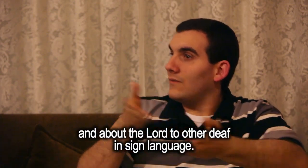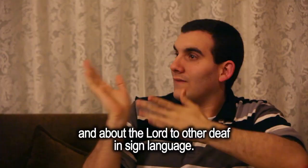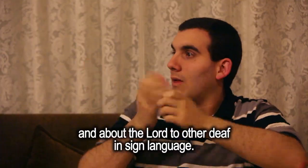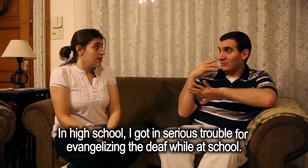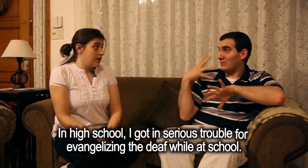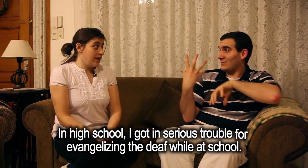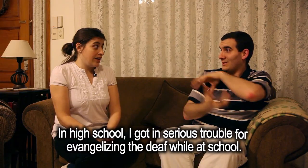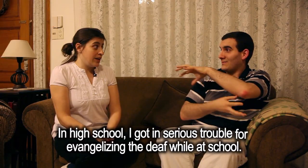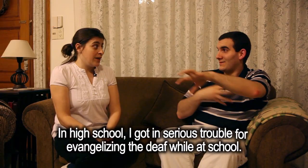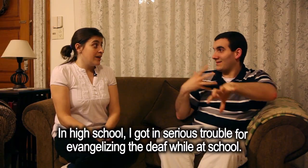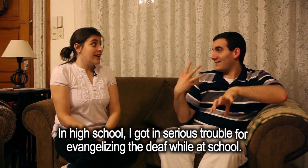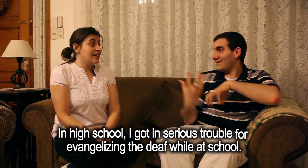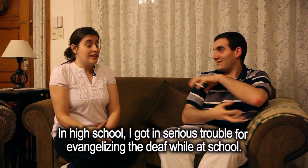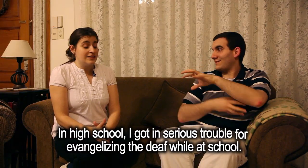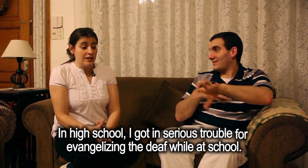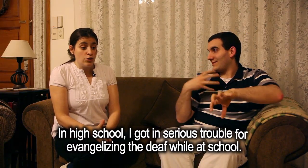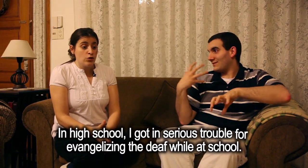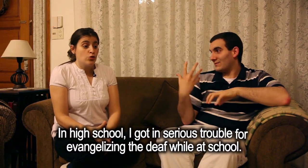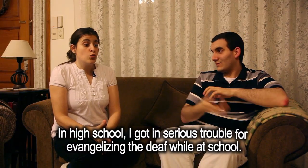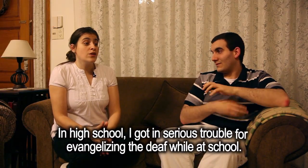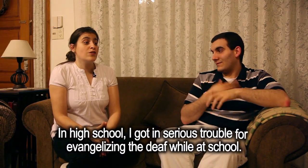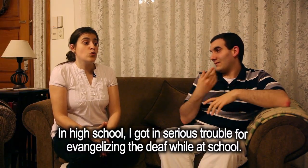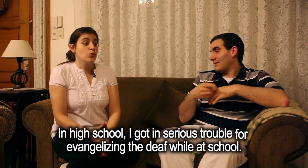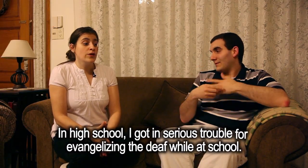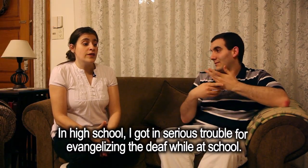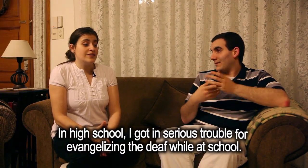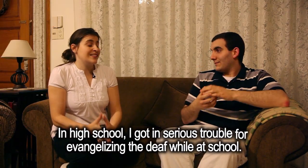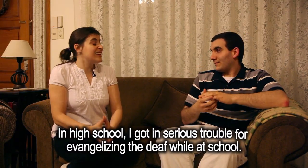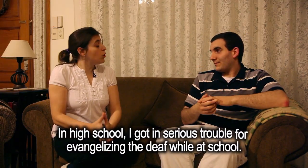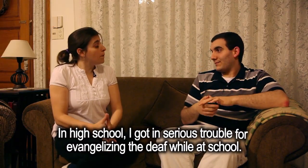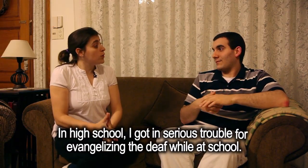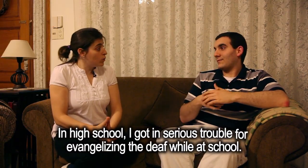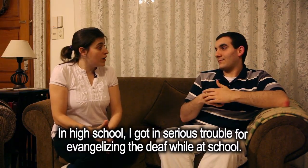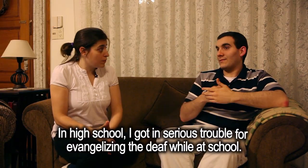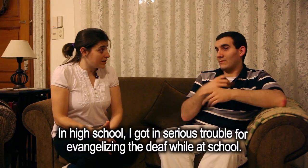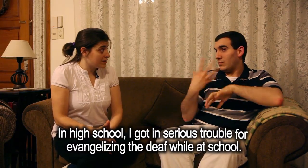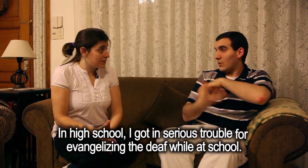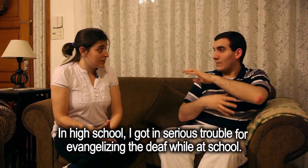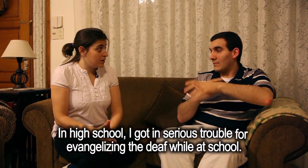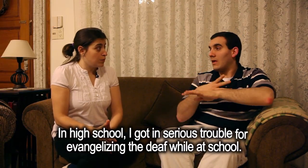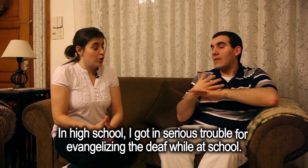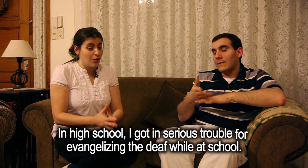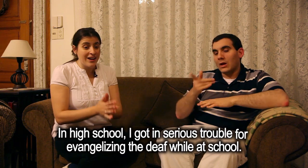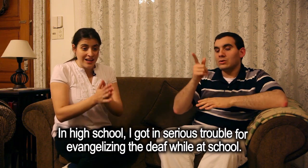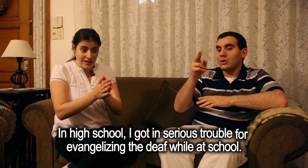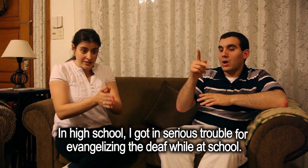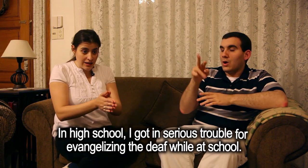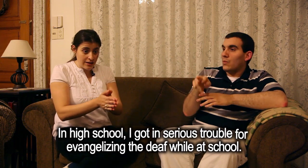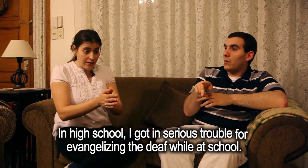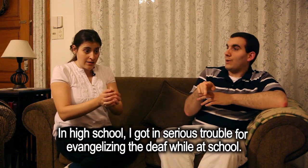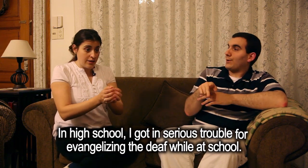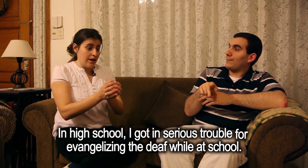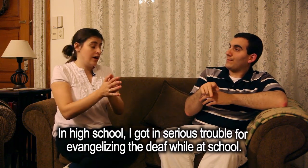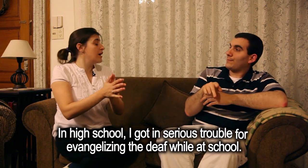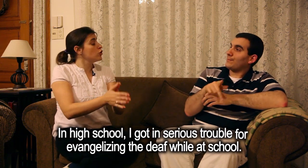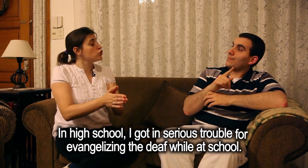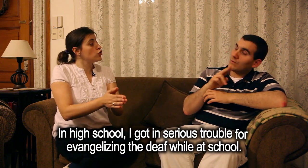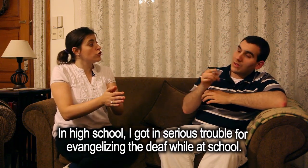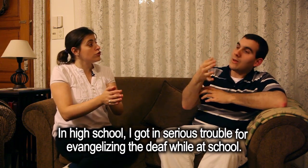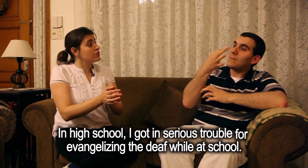señas. En el liceo tuve serios problemas por evangelizar a los sordos